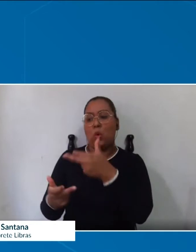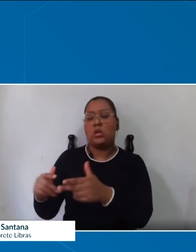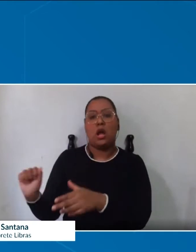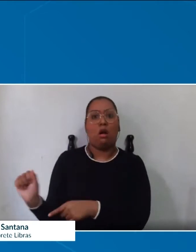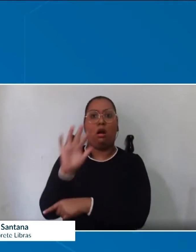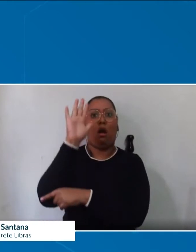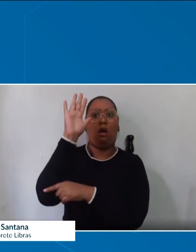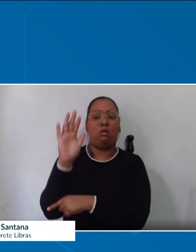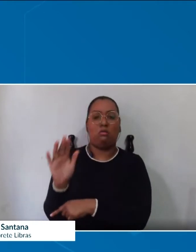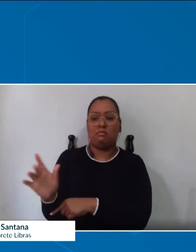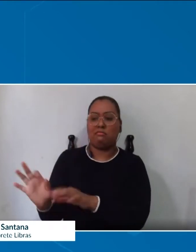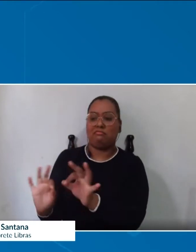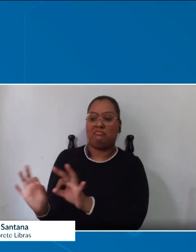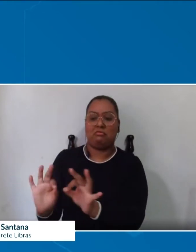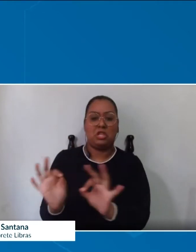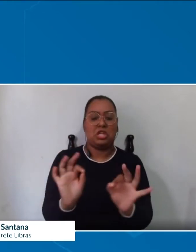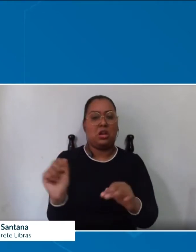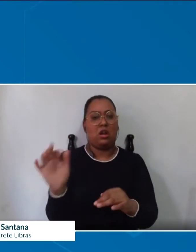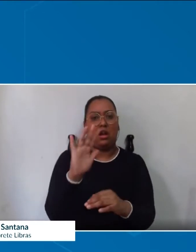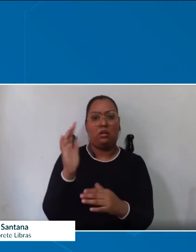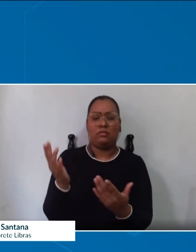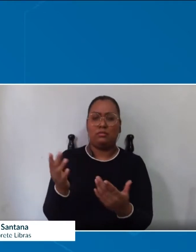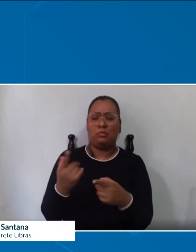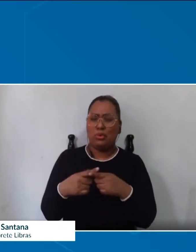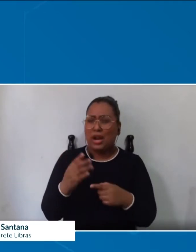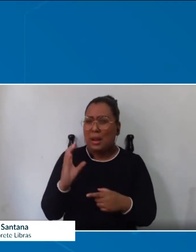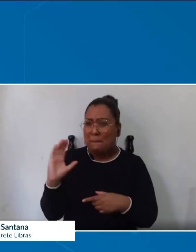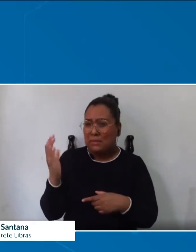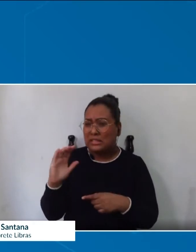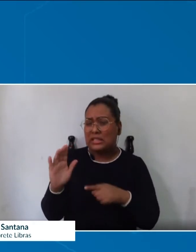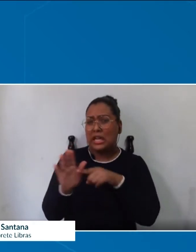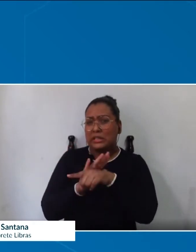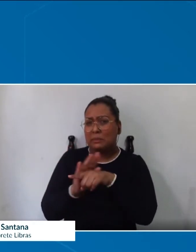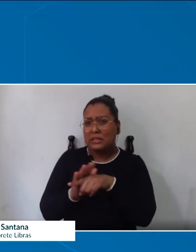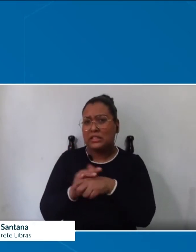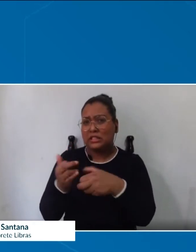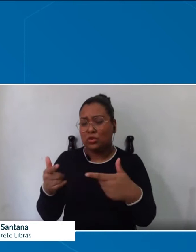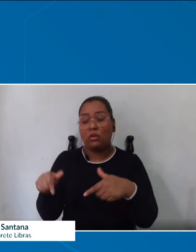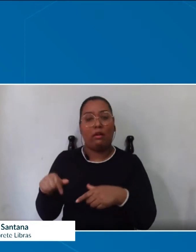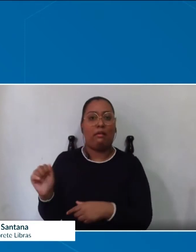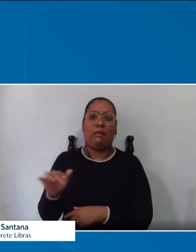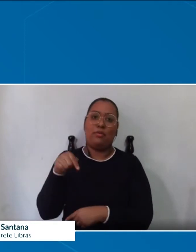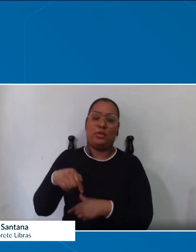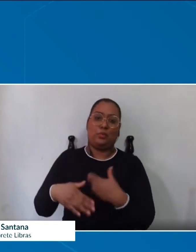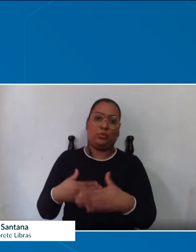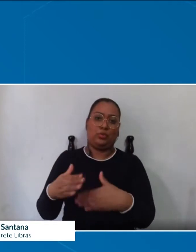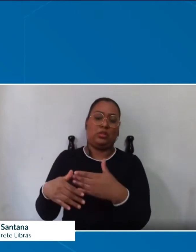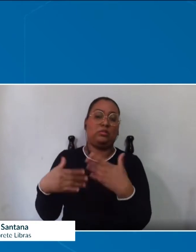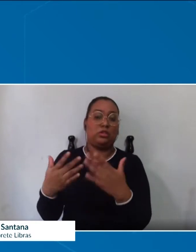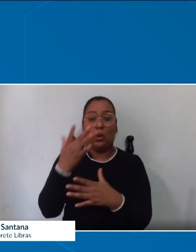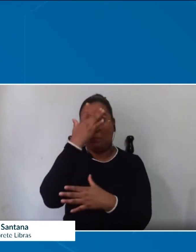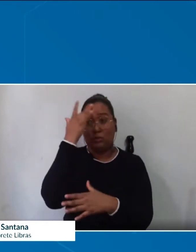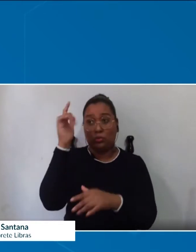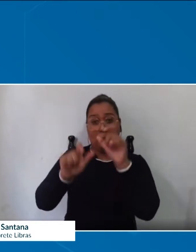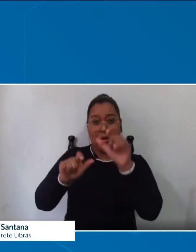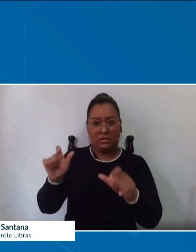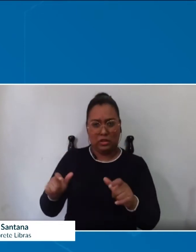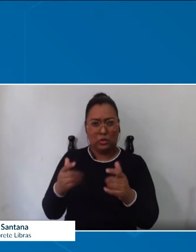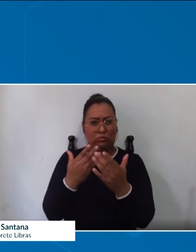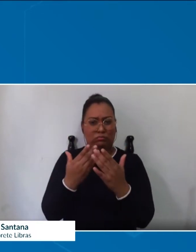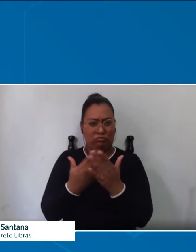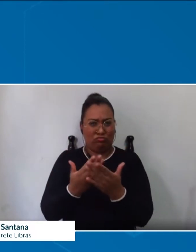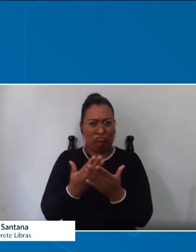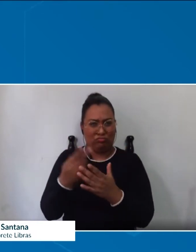até porque os financiamentos em pesquisa também são muito pequenos, né? Então, o pesquisador brasileiro, ele é estimulado constantemente